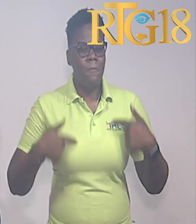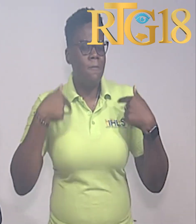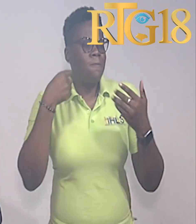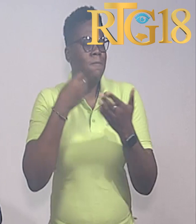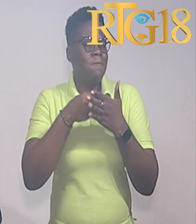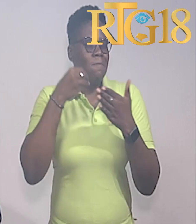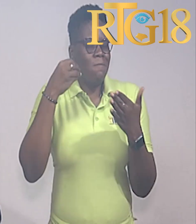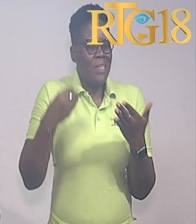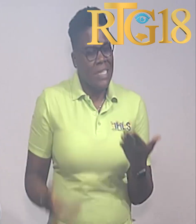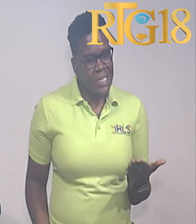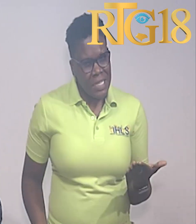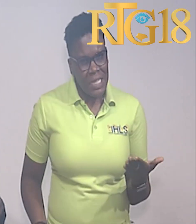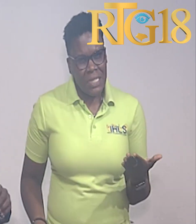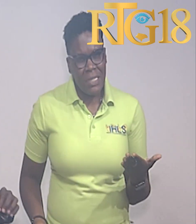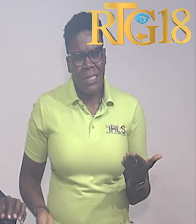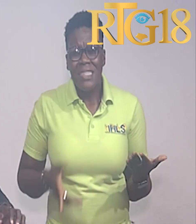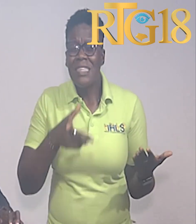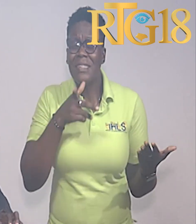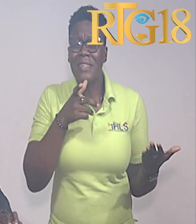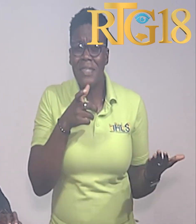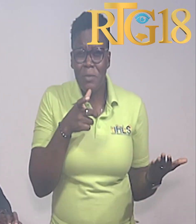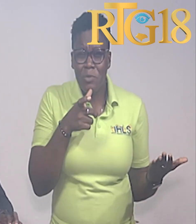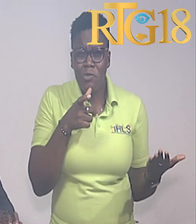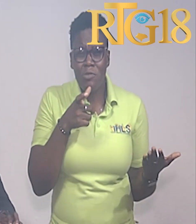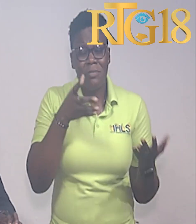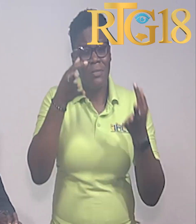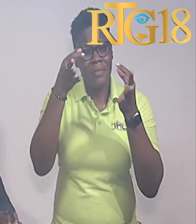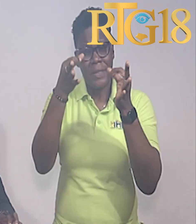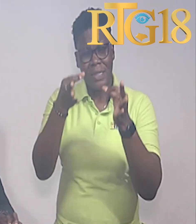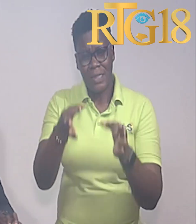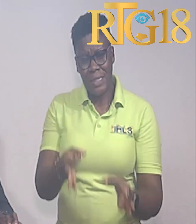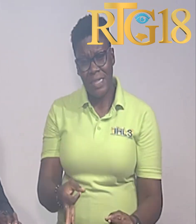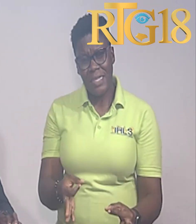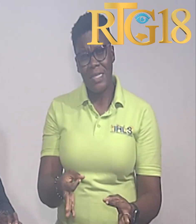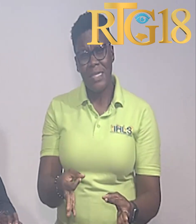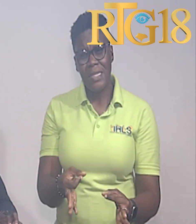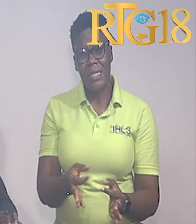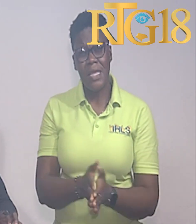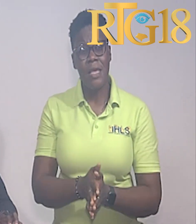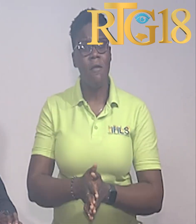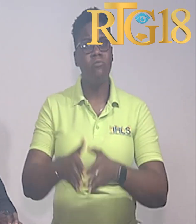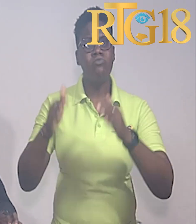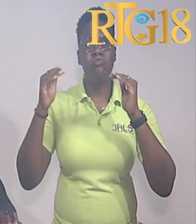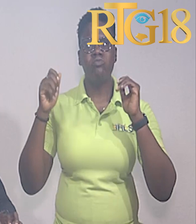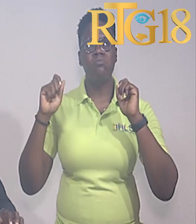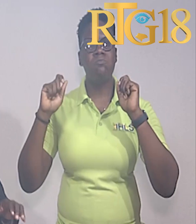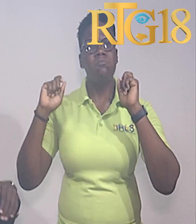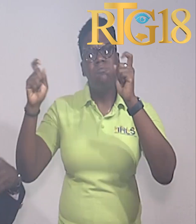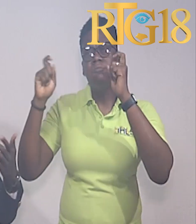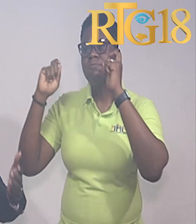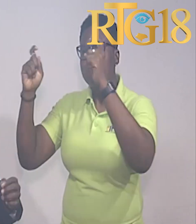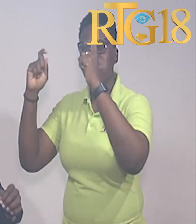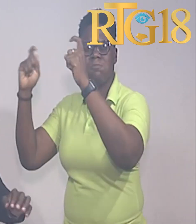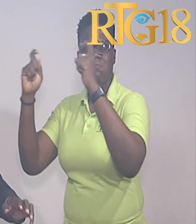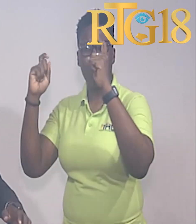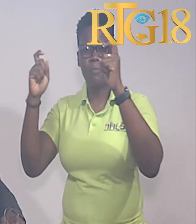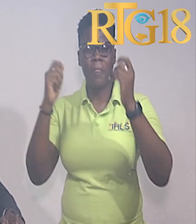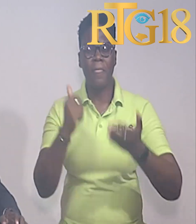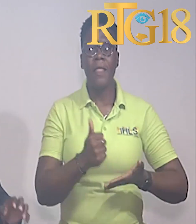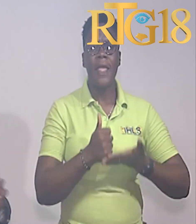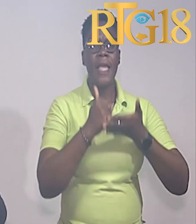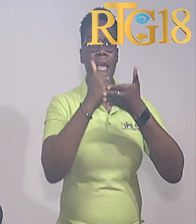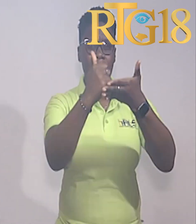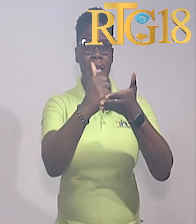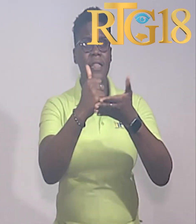augmenté. Qui moun ki décide pote revendication ou bien aider si la ki